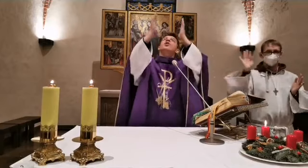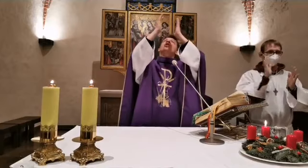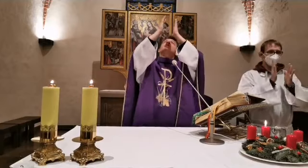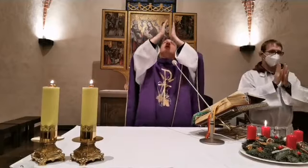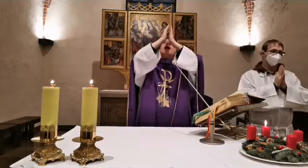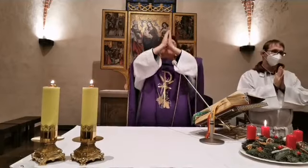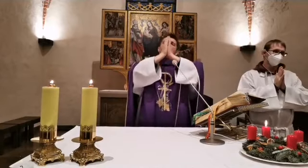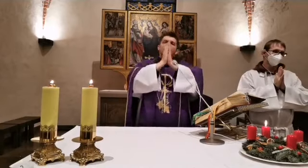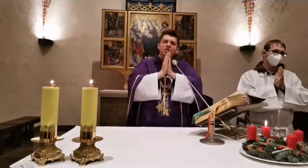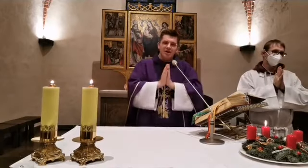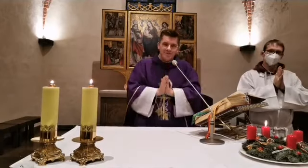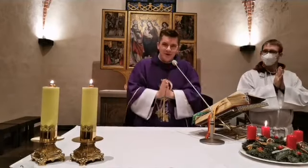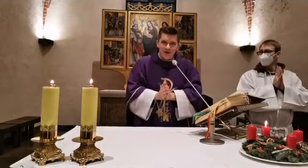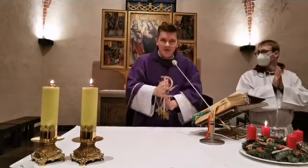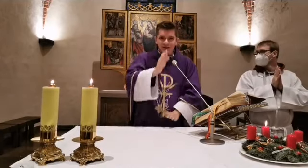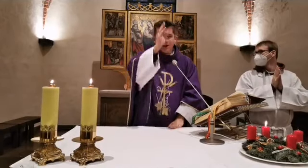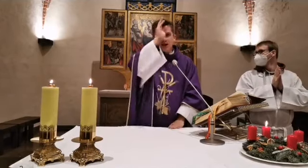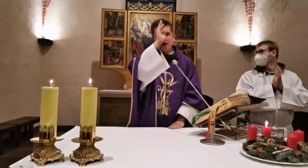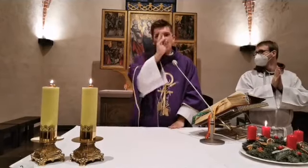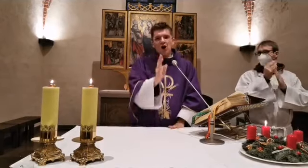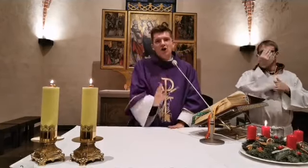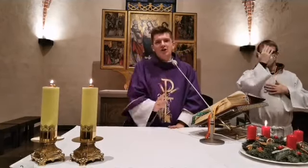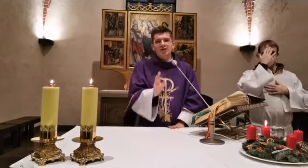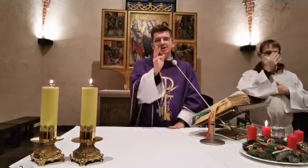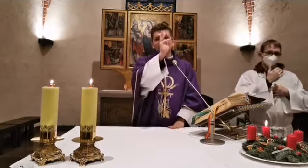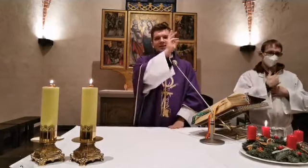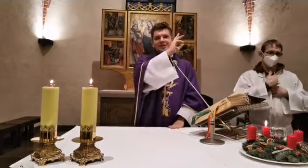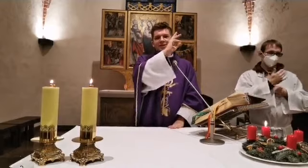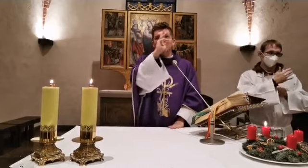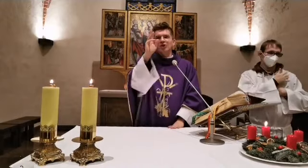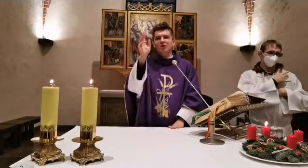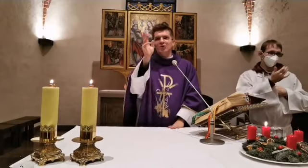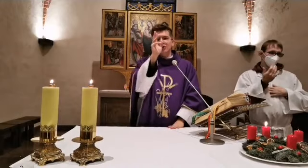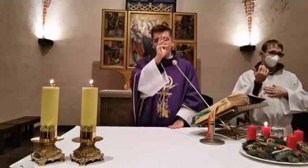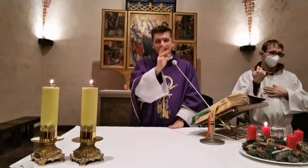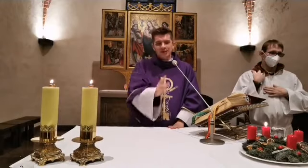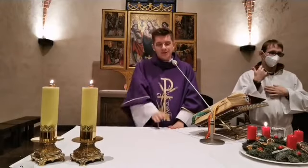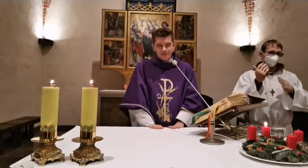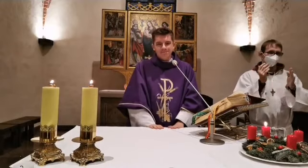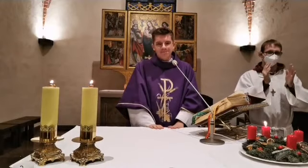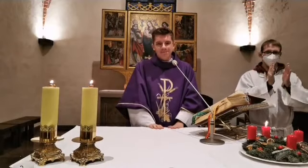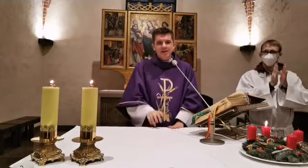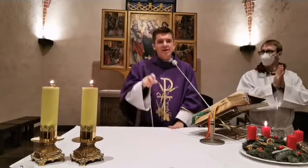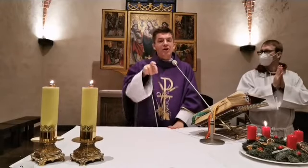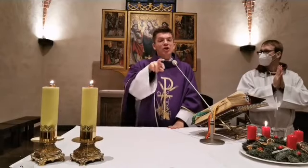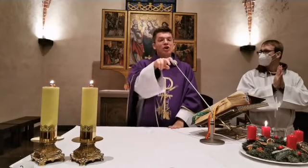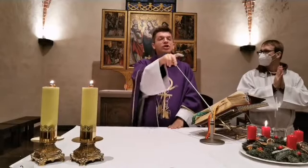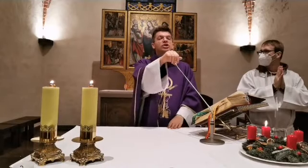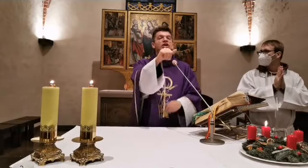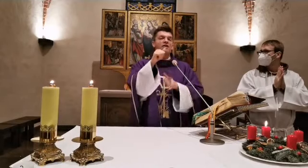Niech Was błogosławi Bóg Wszechmogący. Ojciec i Syn i Duch Święty.